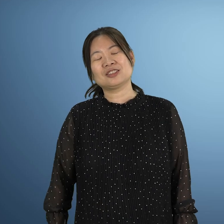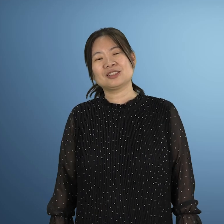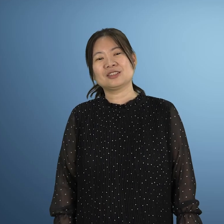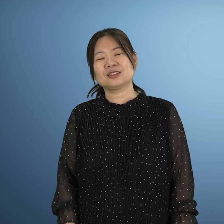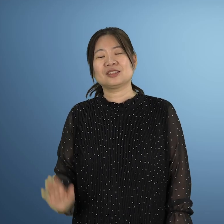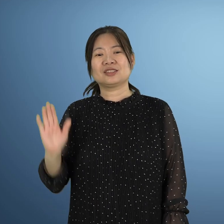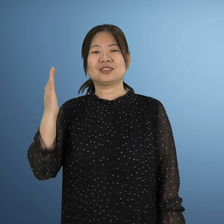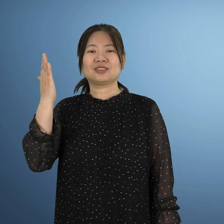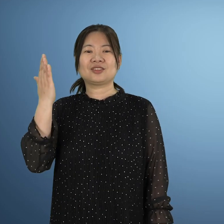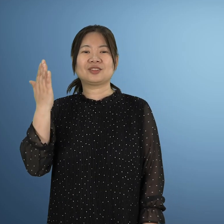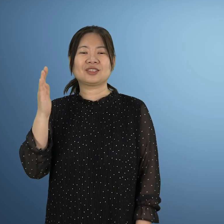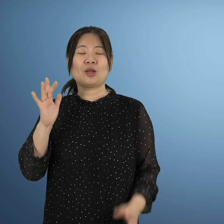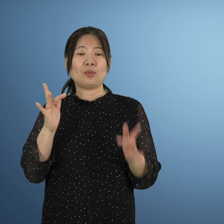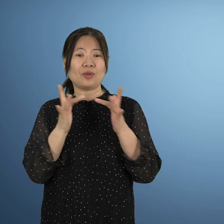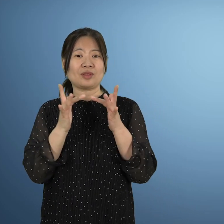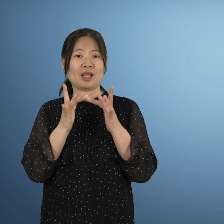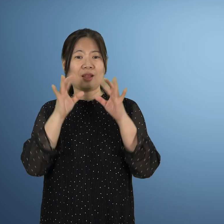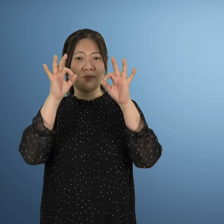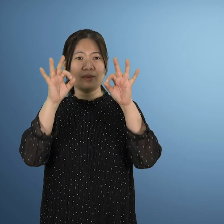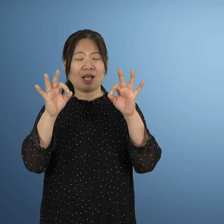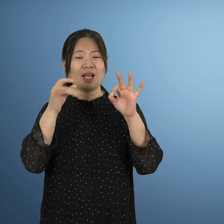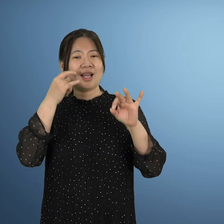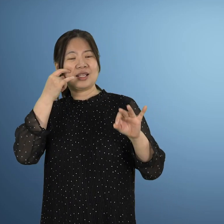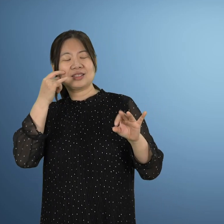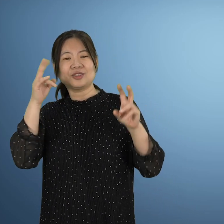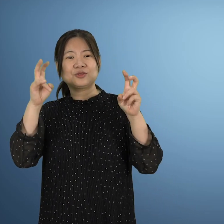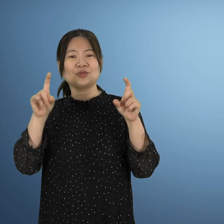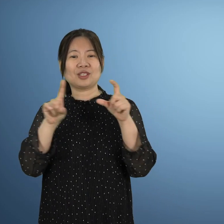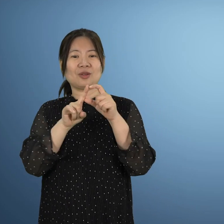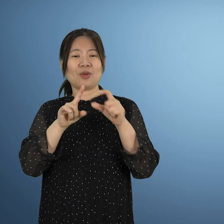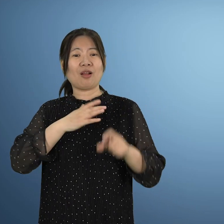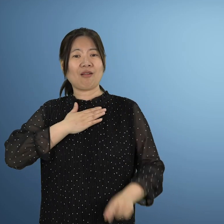요즘 그 포털 사이트의 인기 주제어가